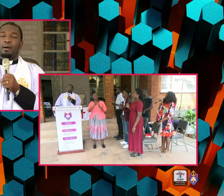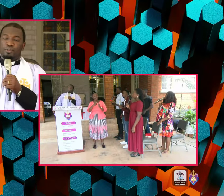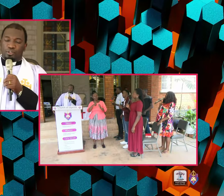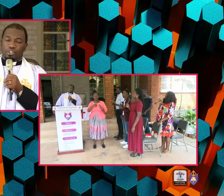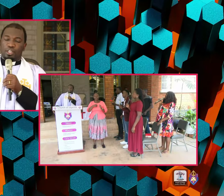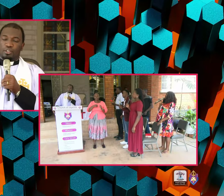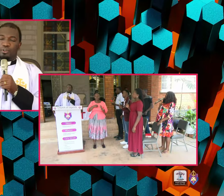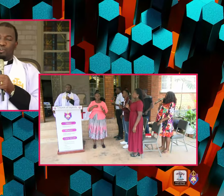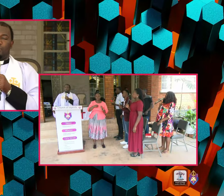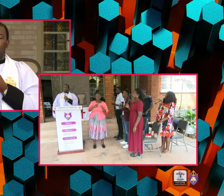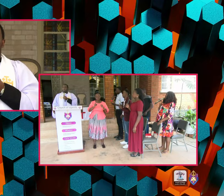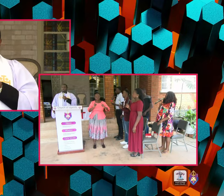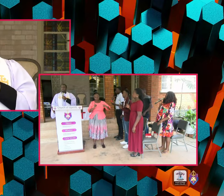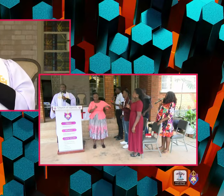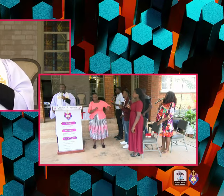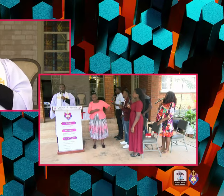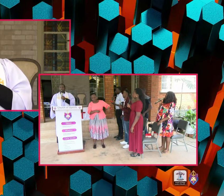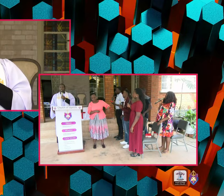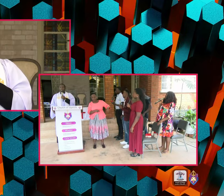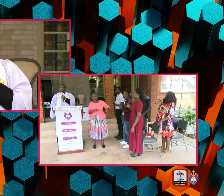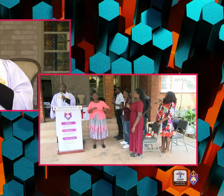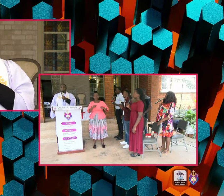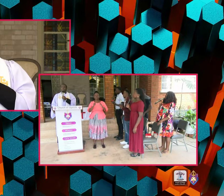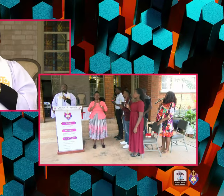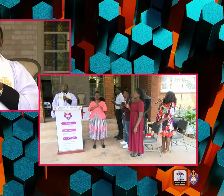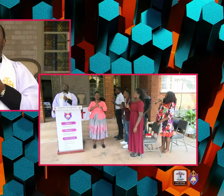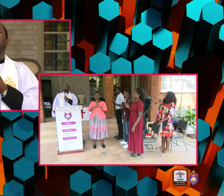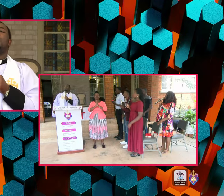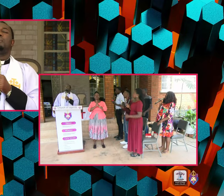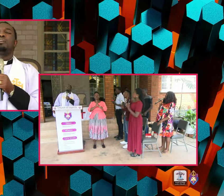chensaba Monseno beera nange